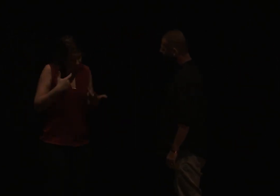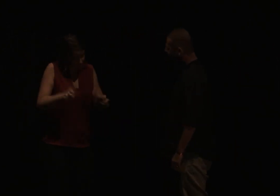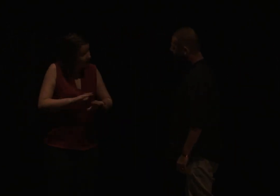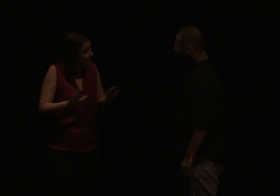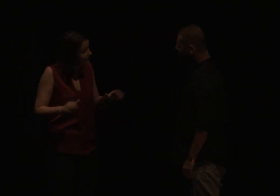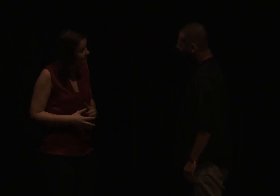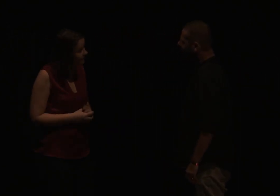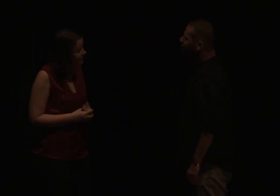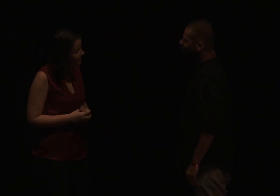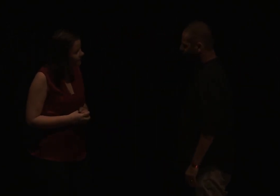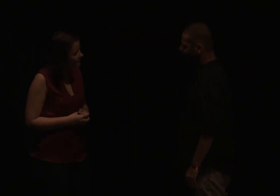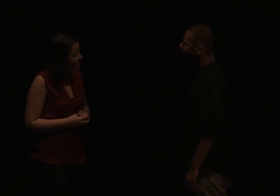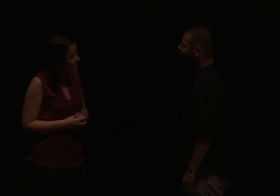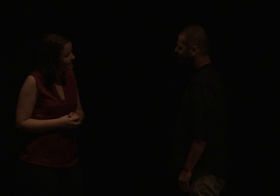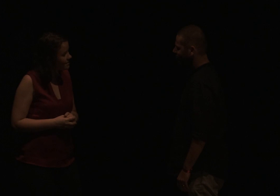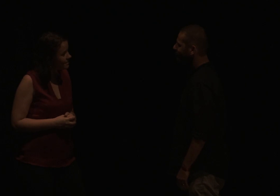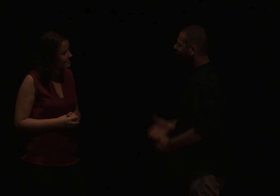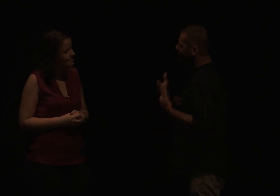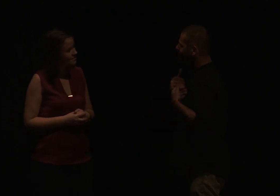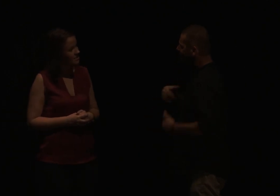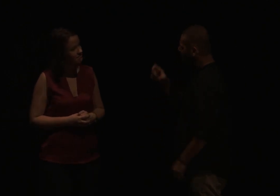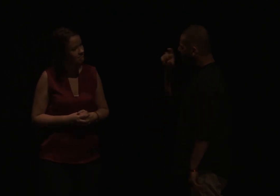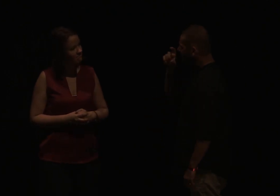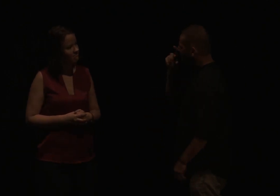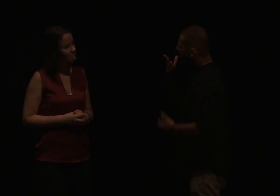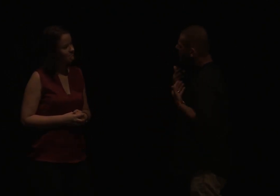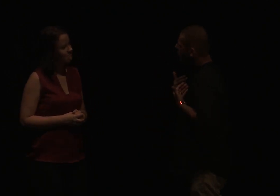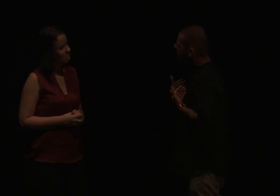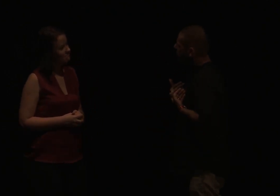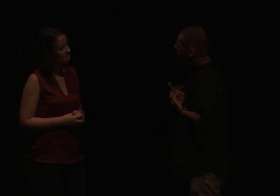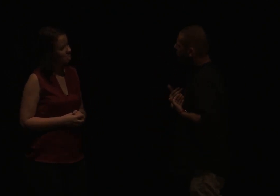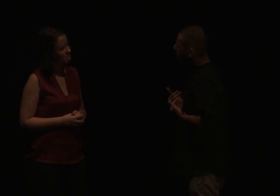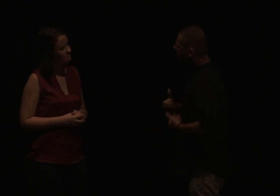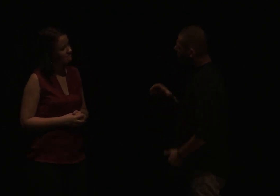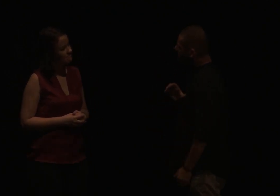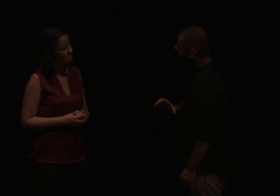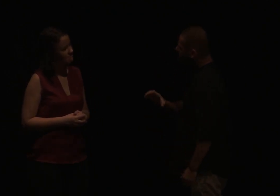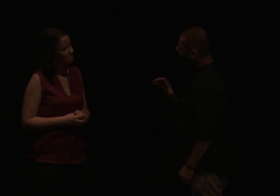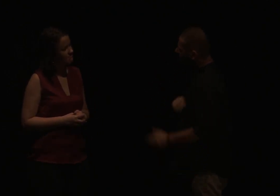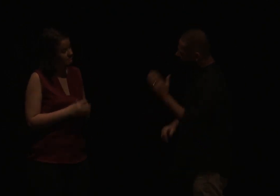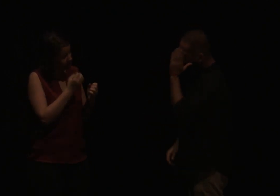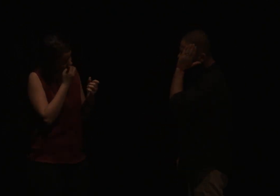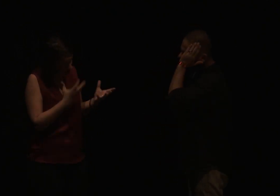Oui, l'arabe a sommeil. Et essaie de dormir. Très bien, je veillerai sur toi.